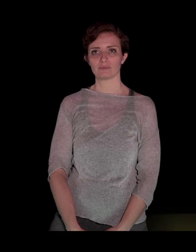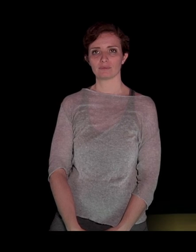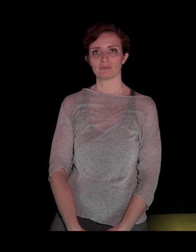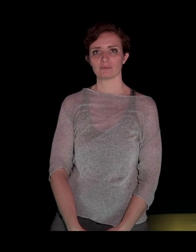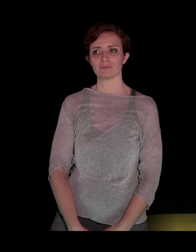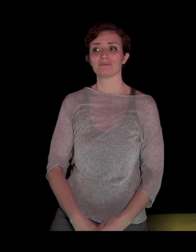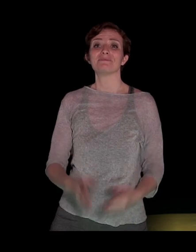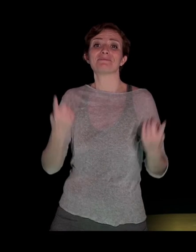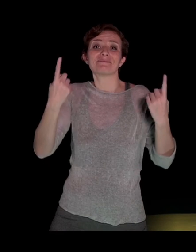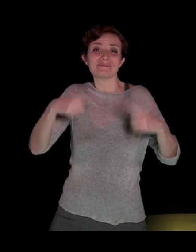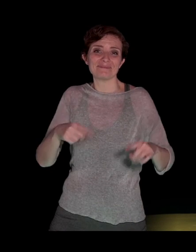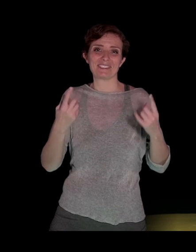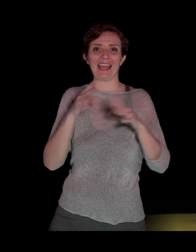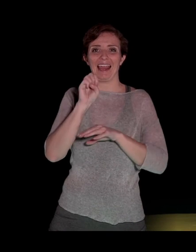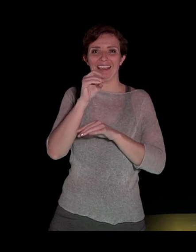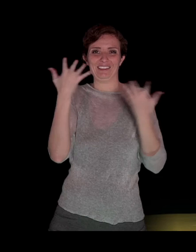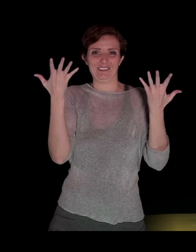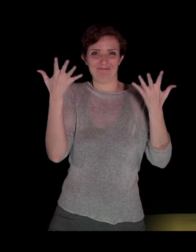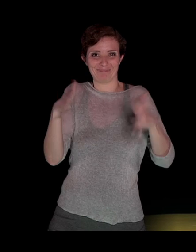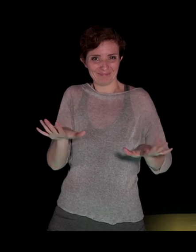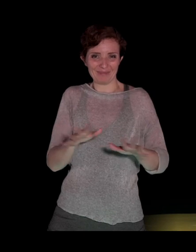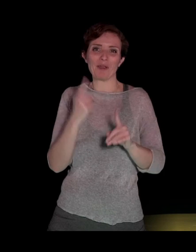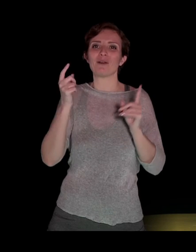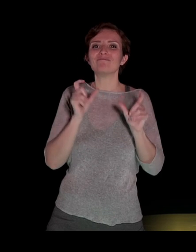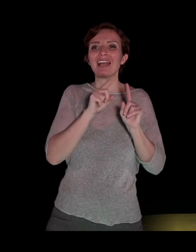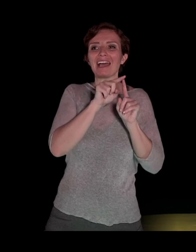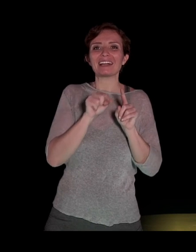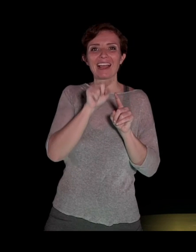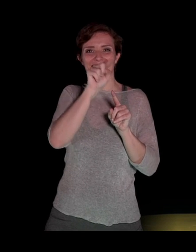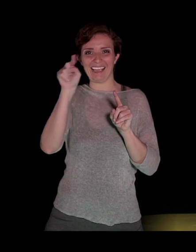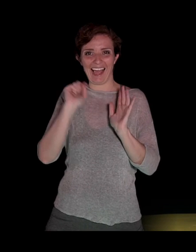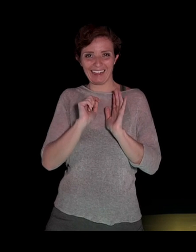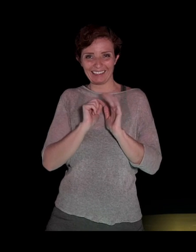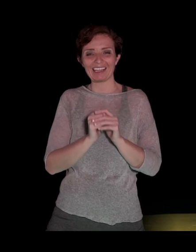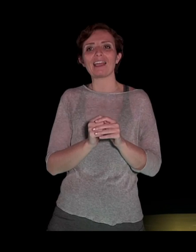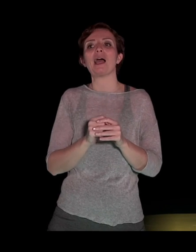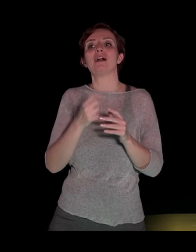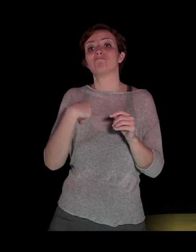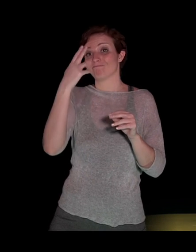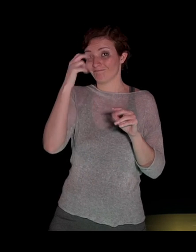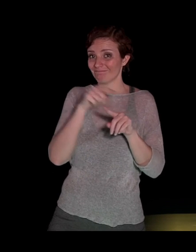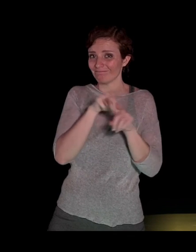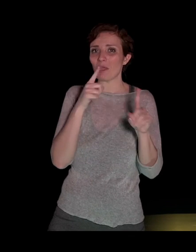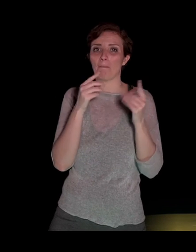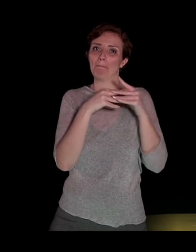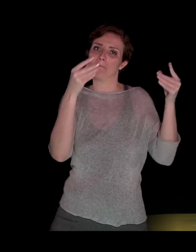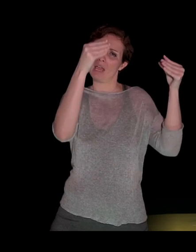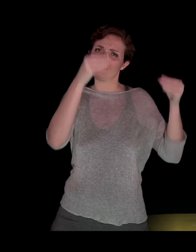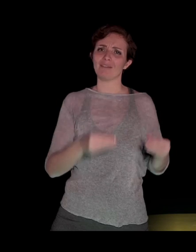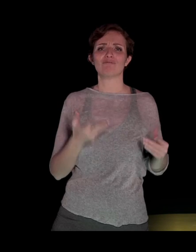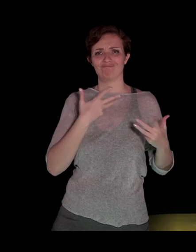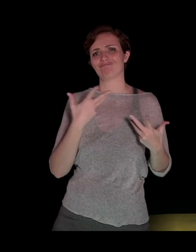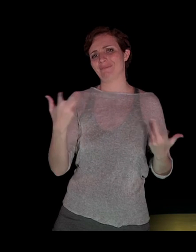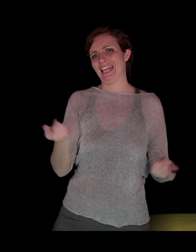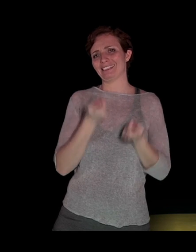con questo abbiamo chiuso la lezione che riguarda i radicali vi ricordo che sulla piattaforma sono disponibili molti esercizi